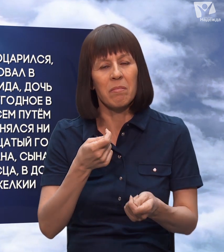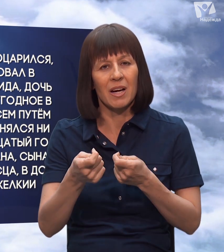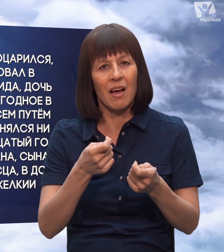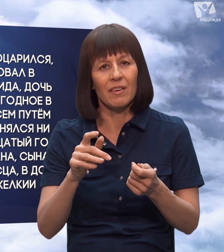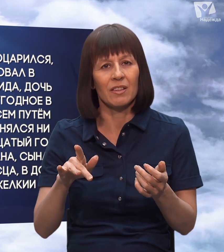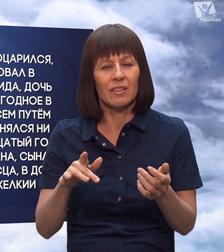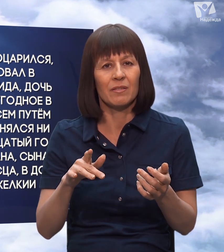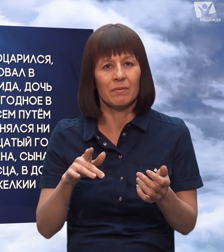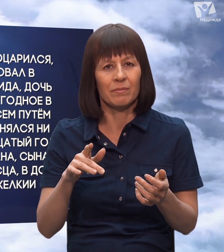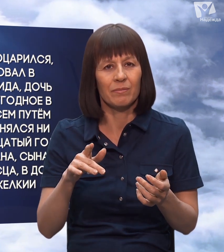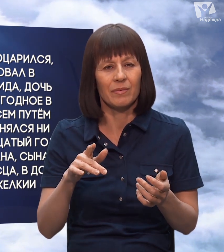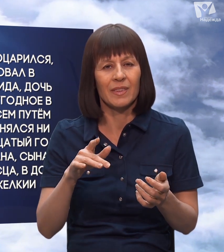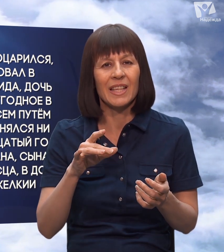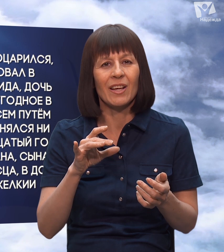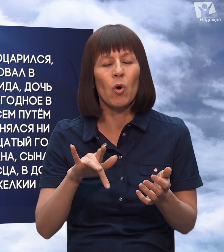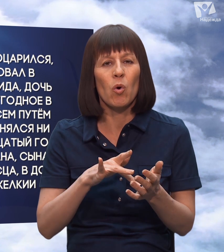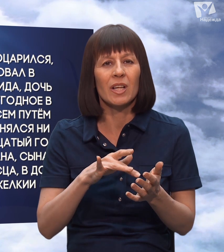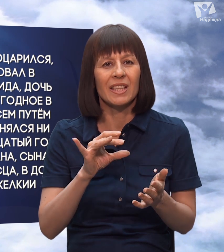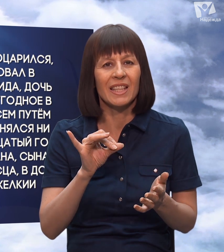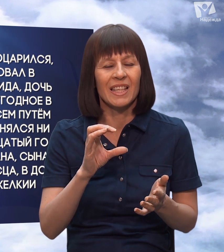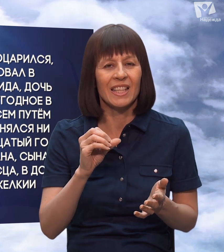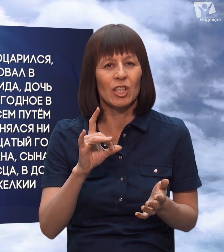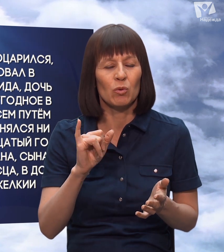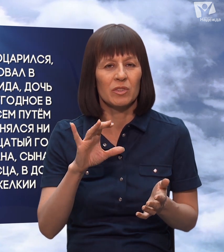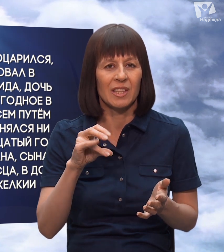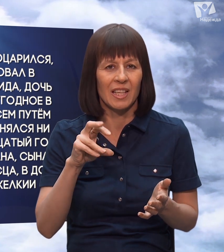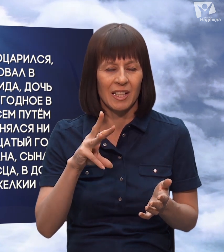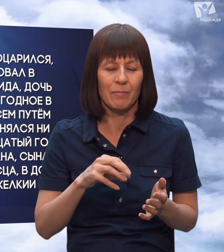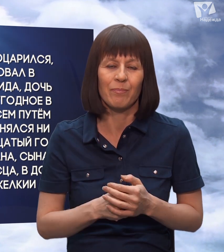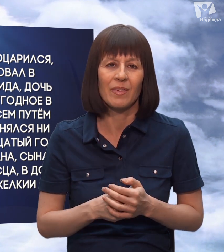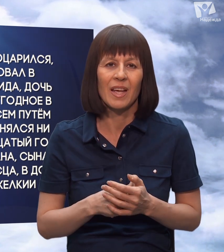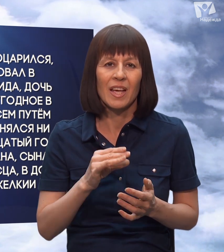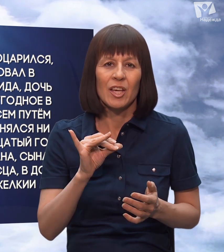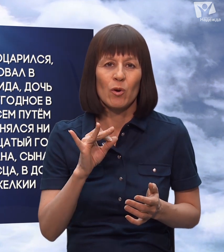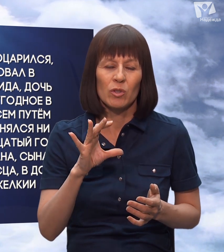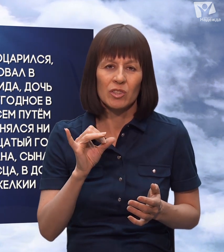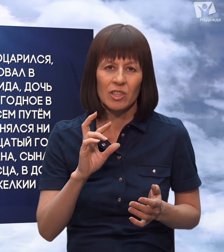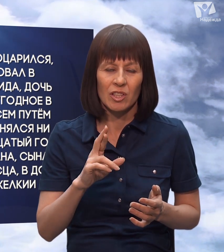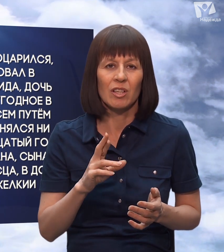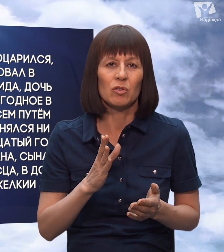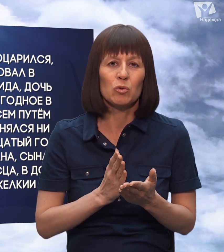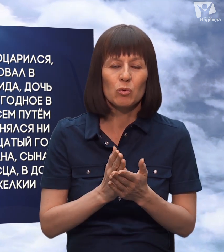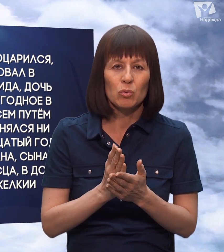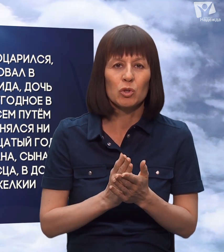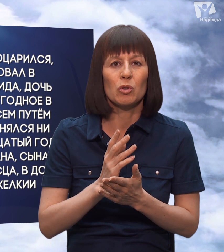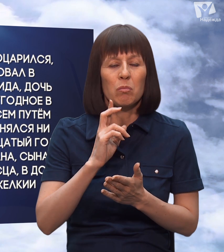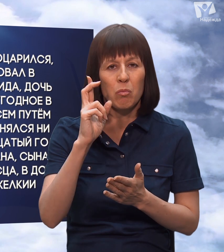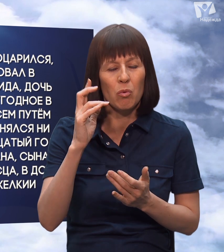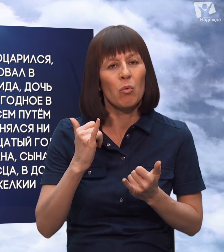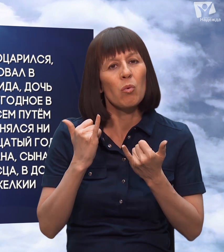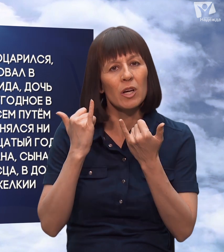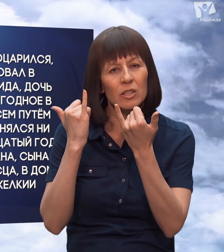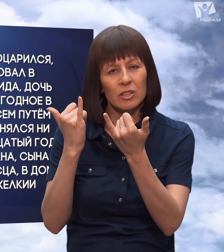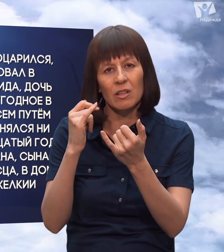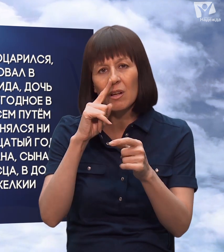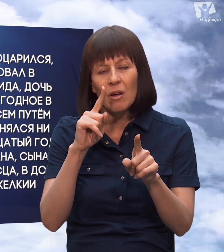дочь ада и из басков и и дело на угодно выча господне и ходил во всем путем давида